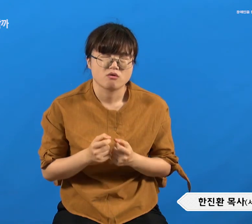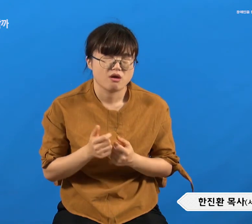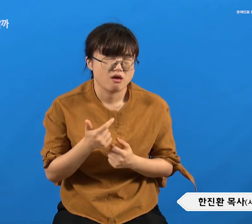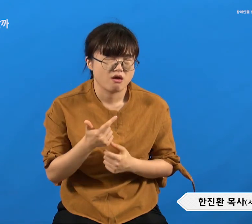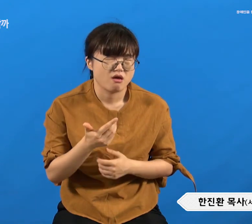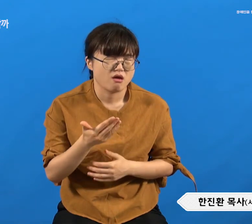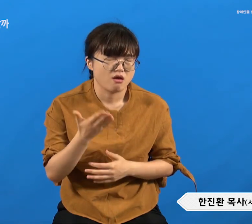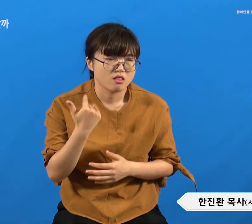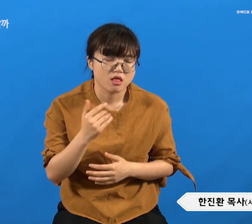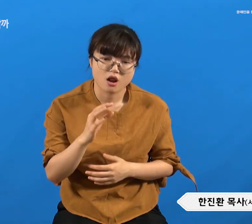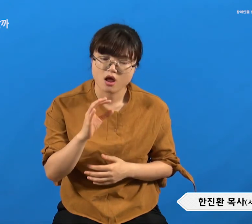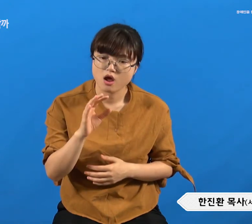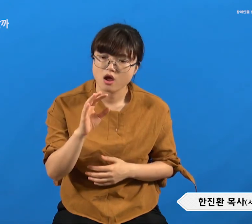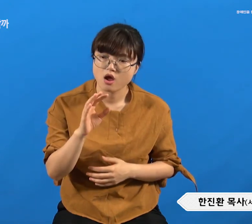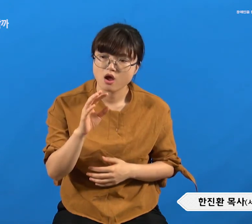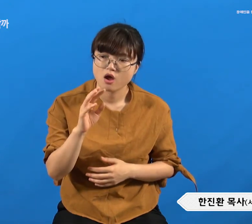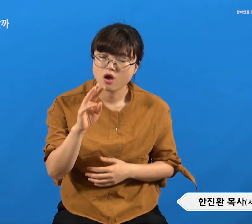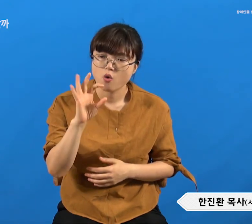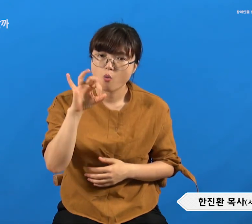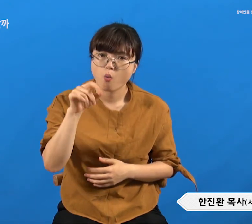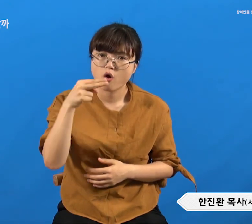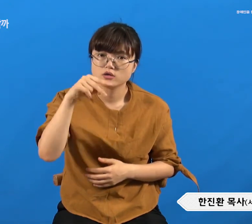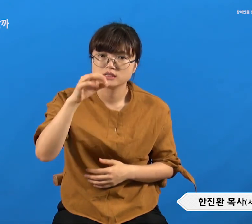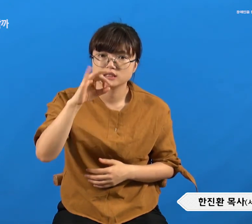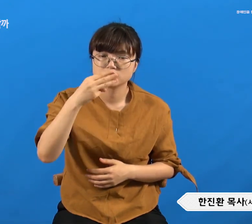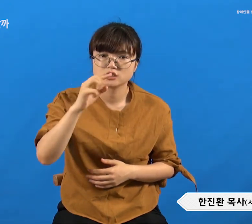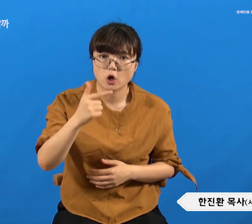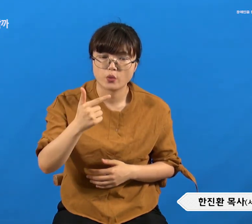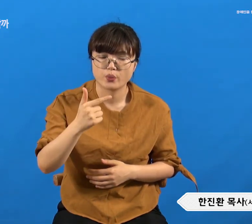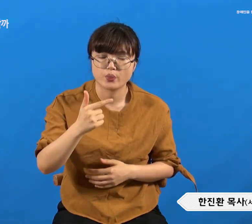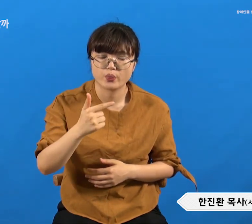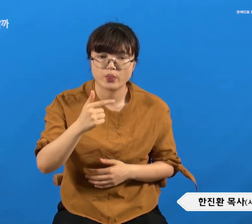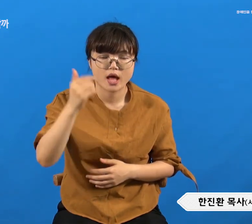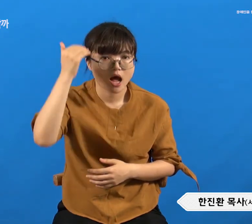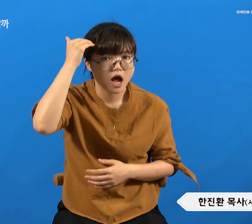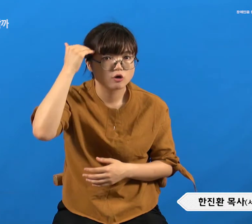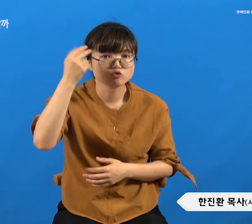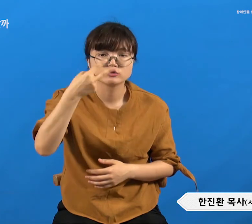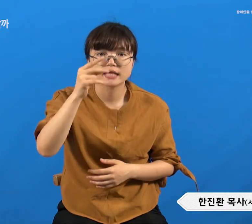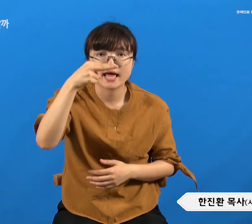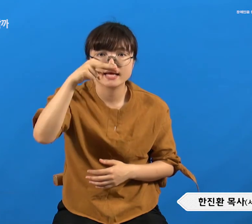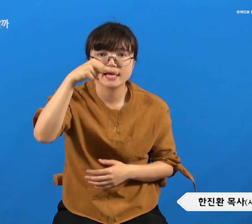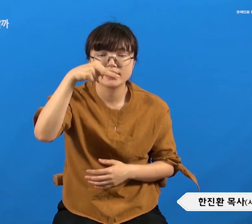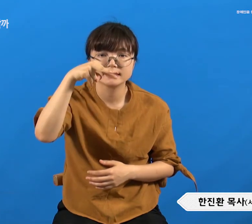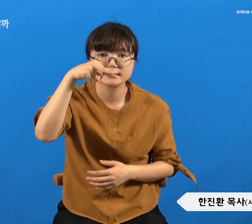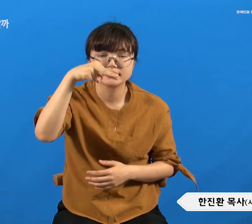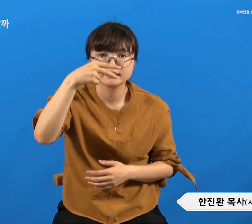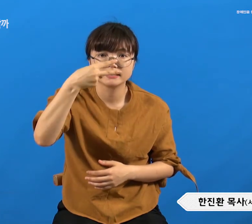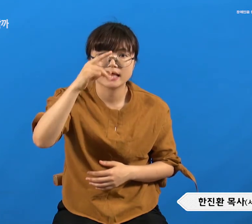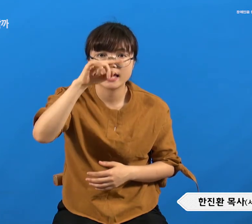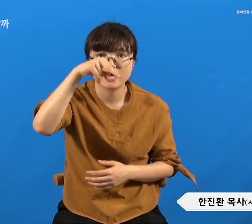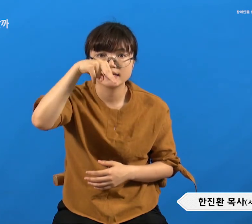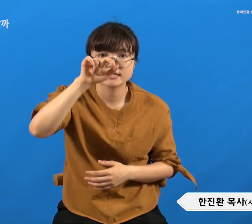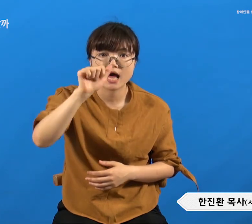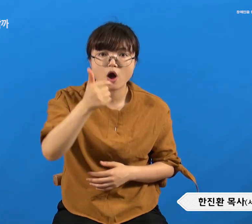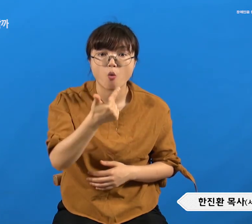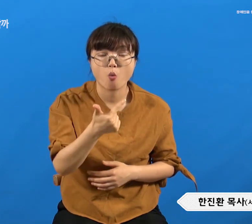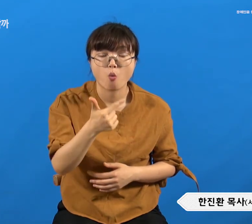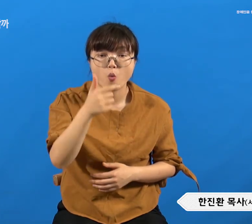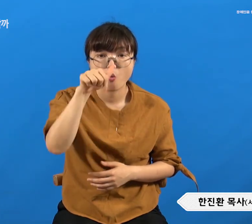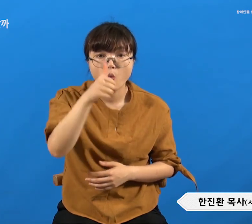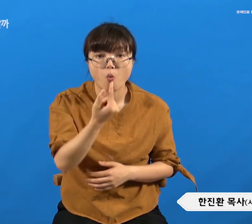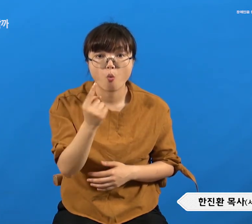오래전에 워싱턴에 있는 한국 대사관에 김명배라고 하는 집사님이 근무하고 있었습니다.